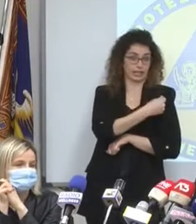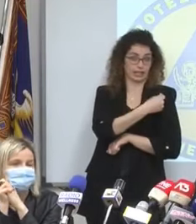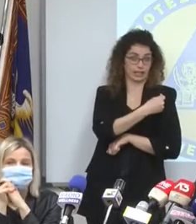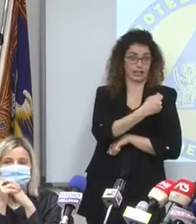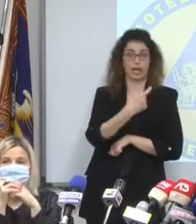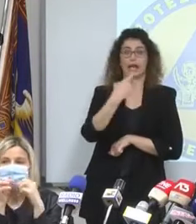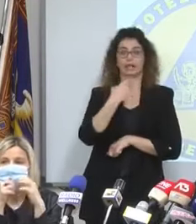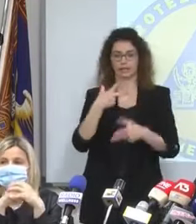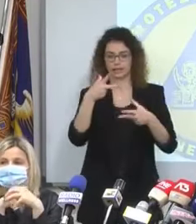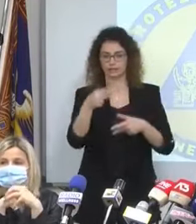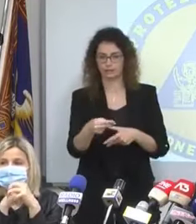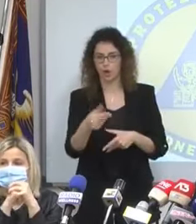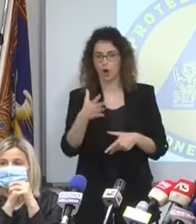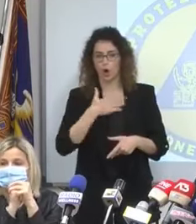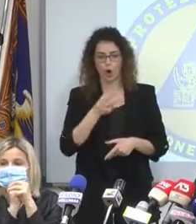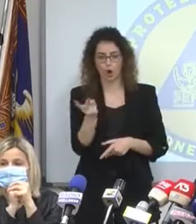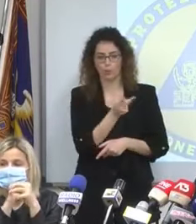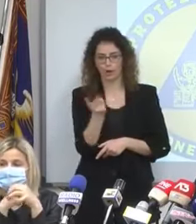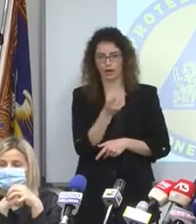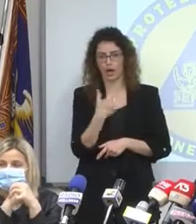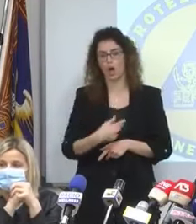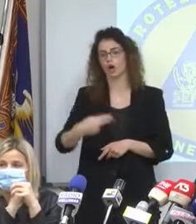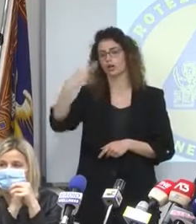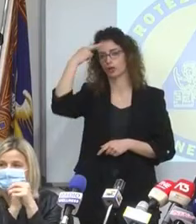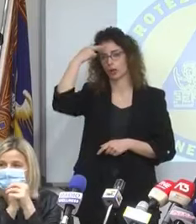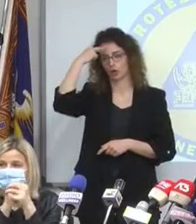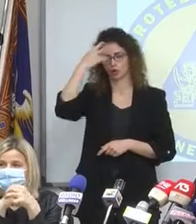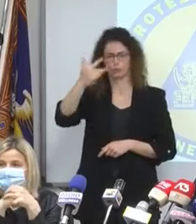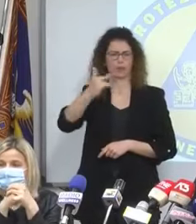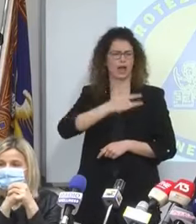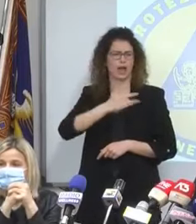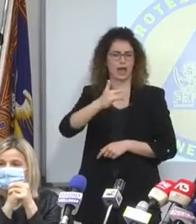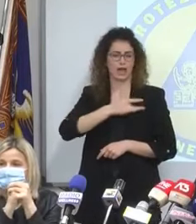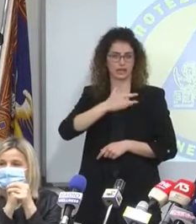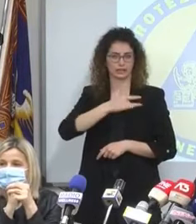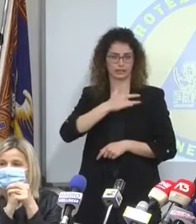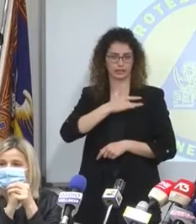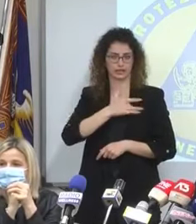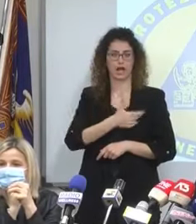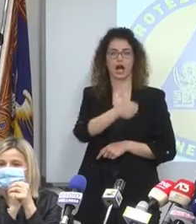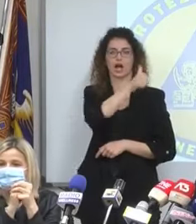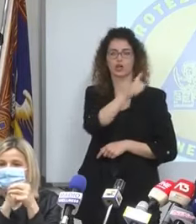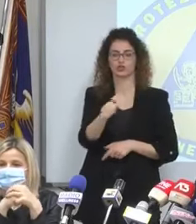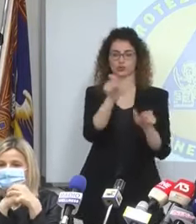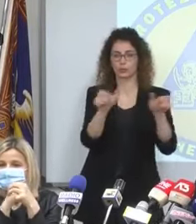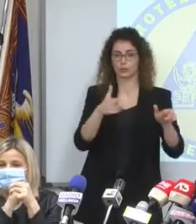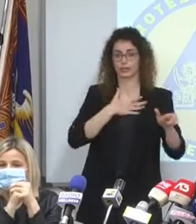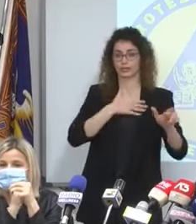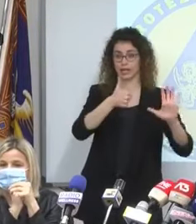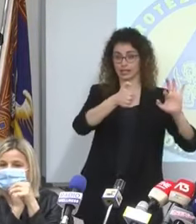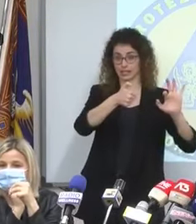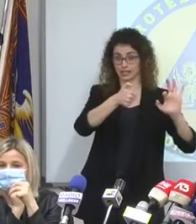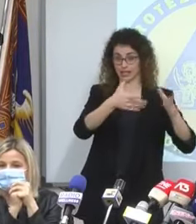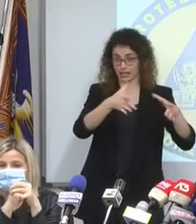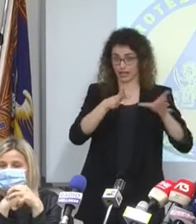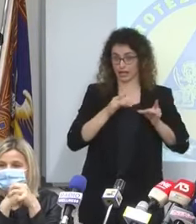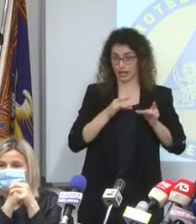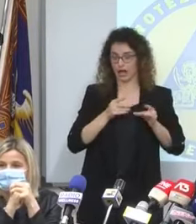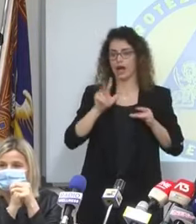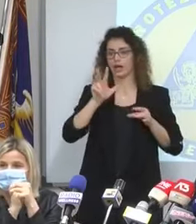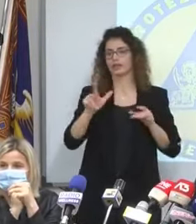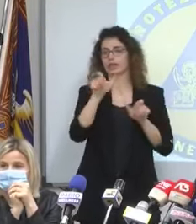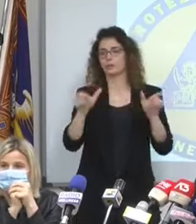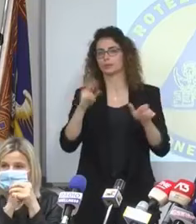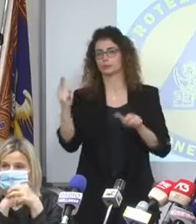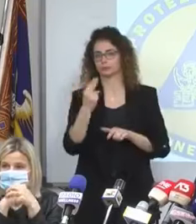Perché eticamente vi ricordo che un sessantenne su 100 sessantenni che prendono il virus, 3 muoiono. Quindi quando pensi di